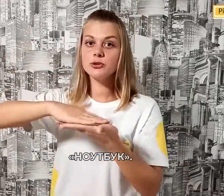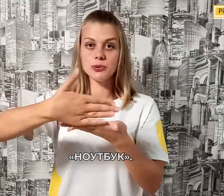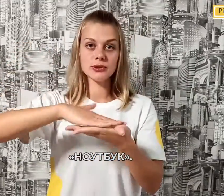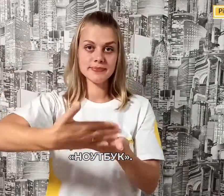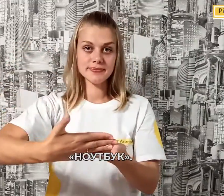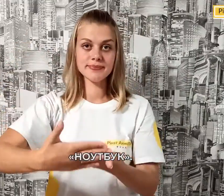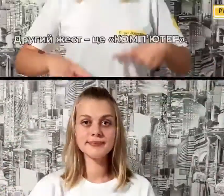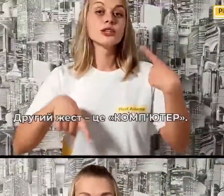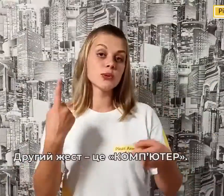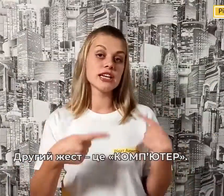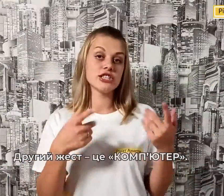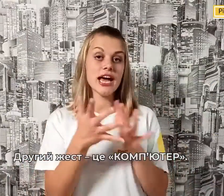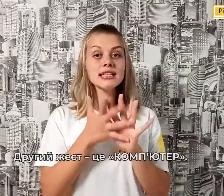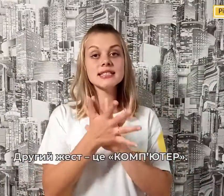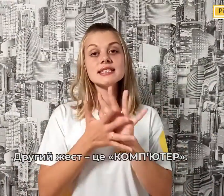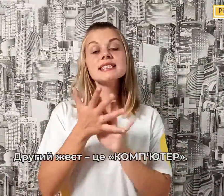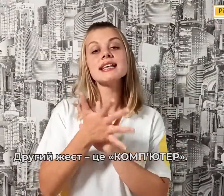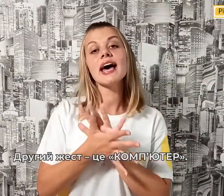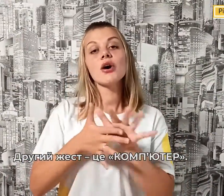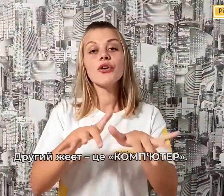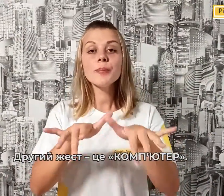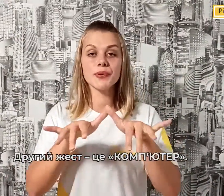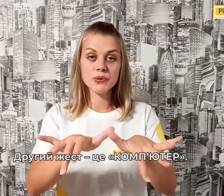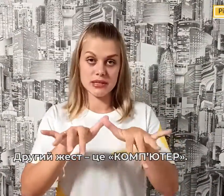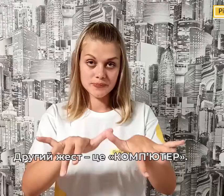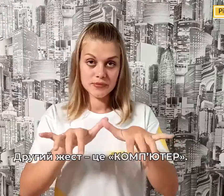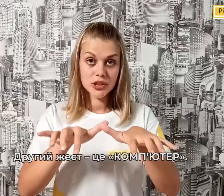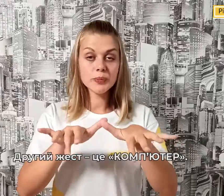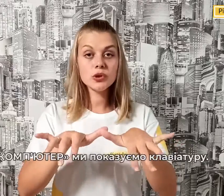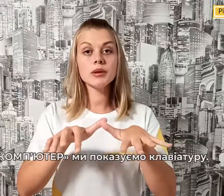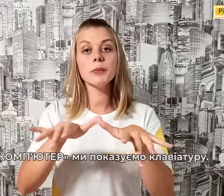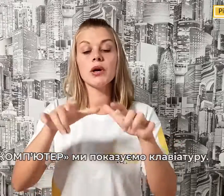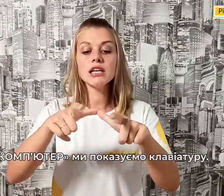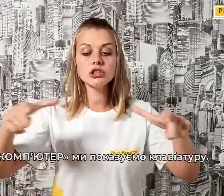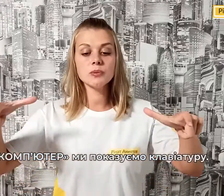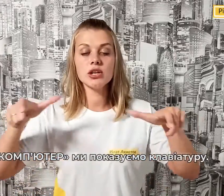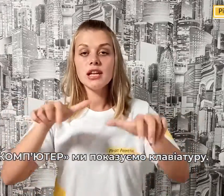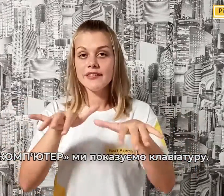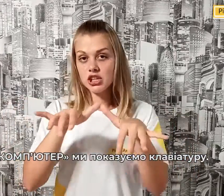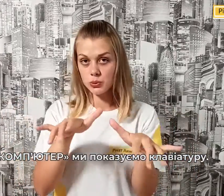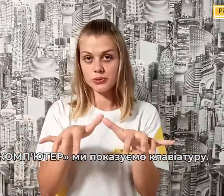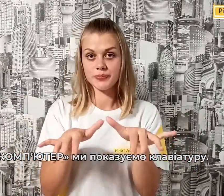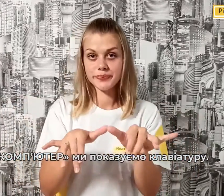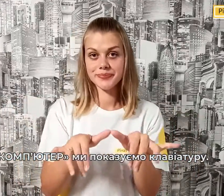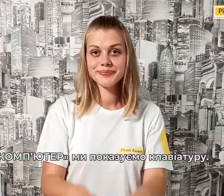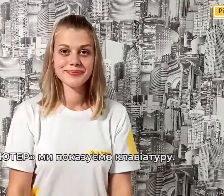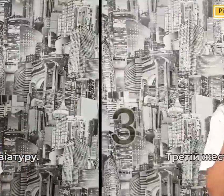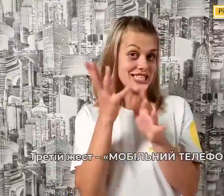Ноутбук. Другий жест – це комп'ютер. Комп'ютер ми показуємо клавіатуру. Третій